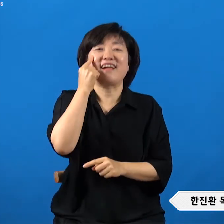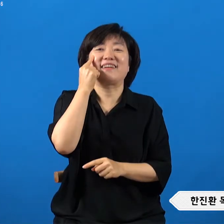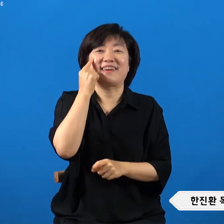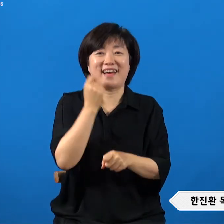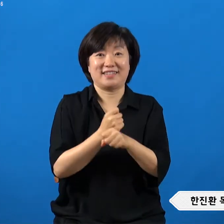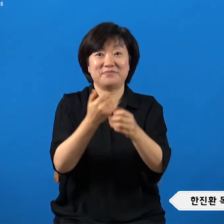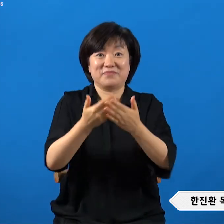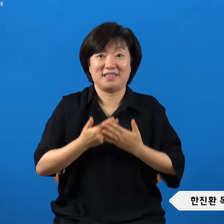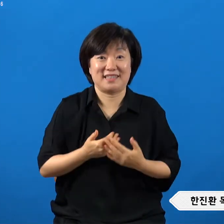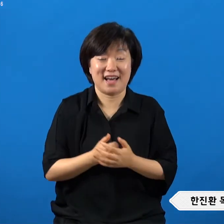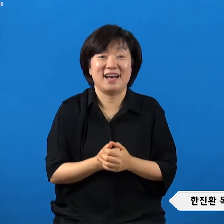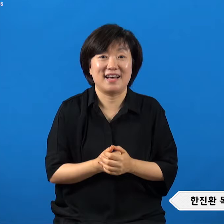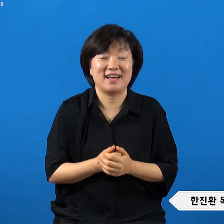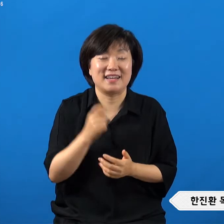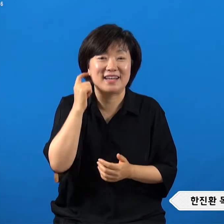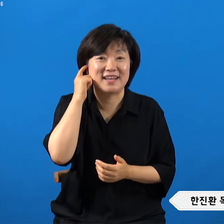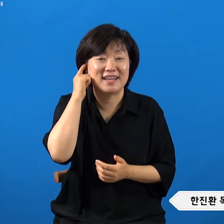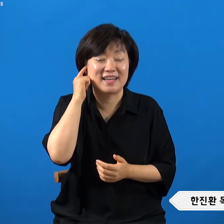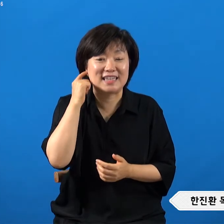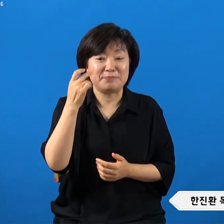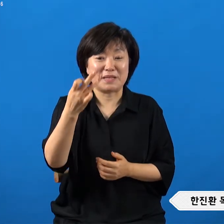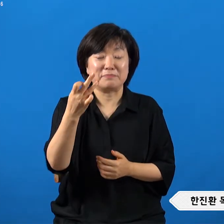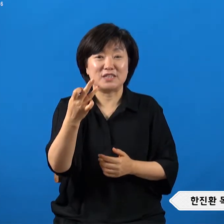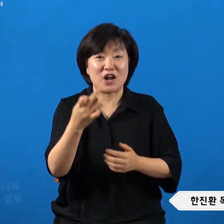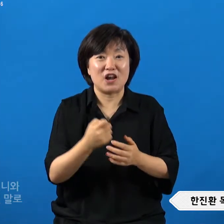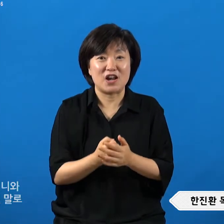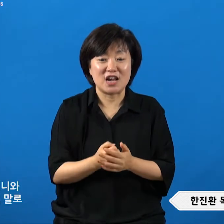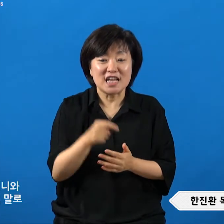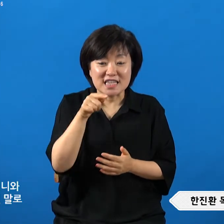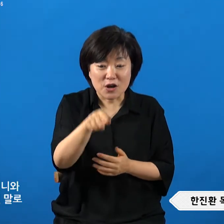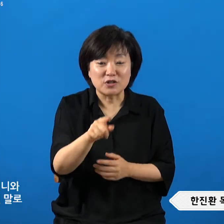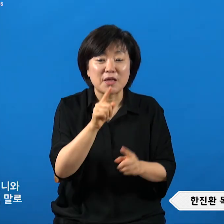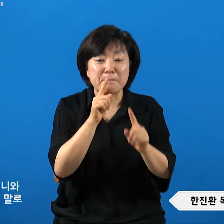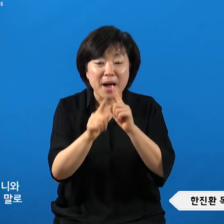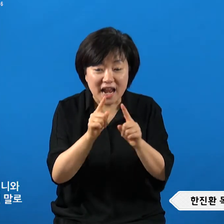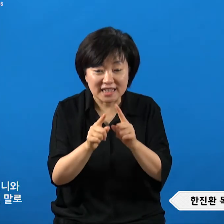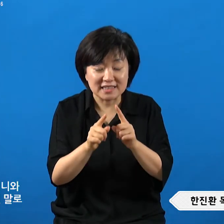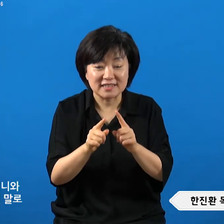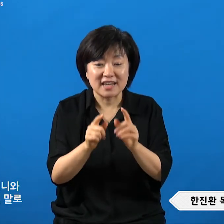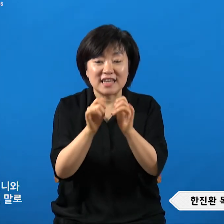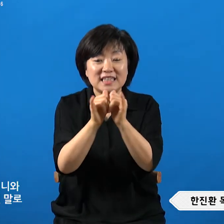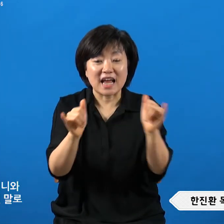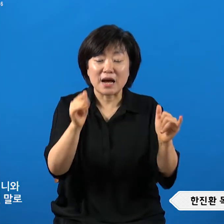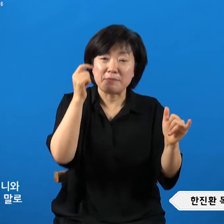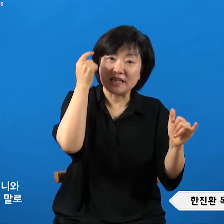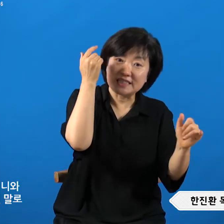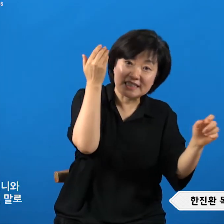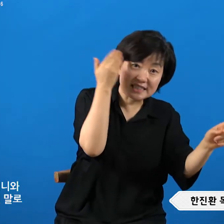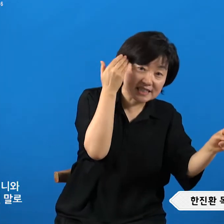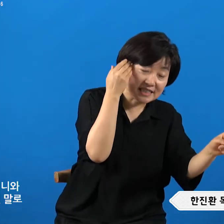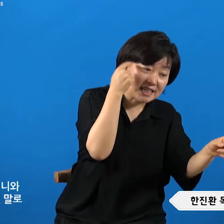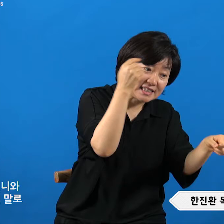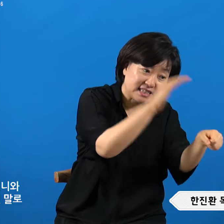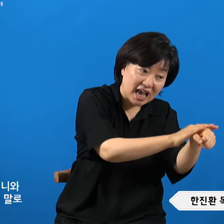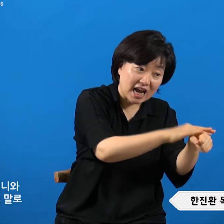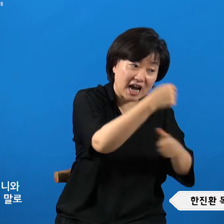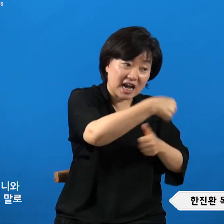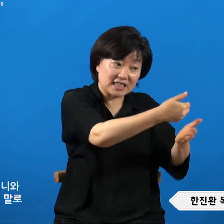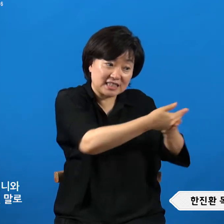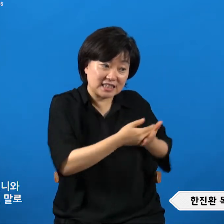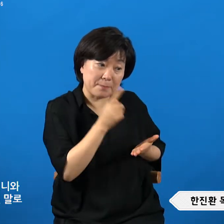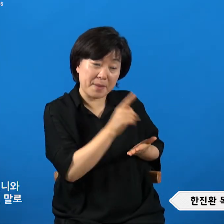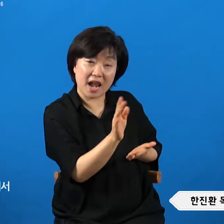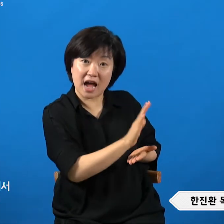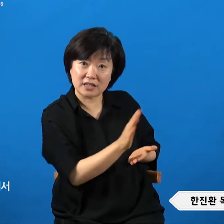깨닫게 하십니다. 13절에 보면 우리가 이것을 말하거니와 사람의 지혜가 가르친 말로